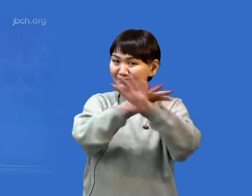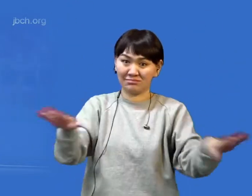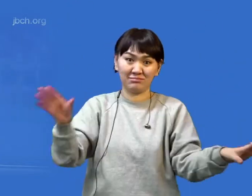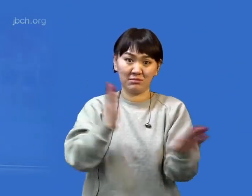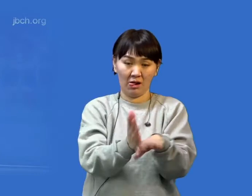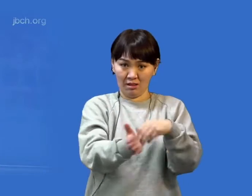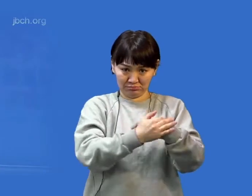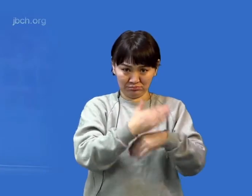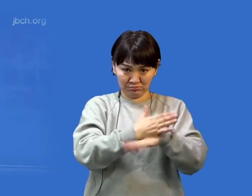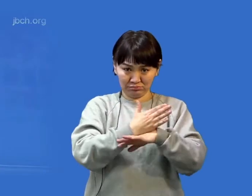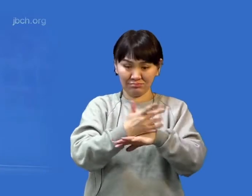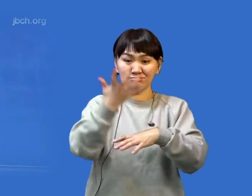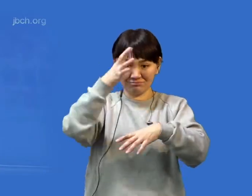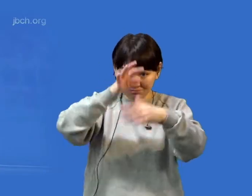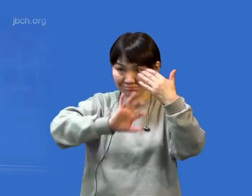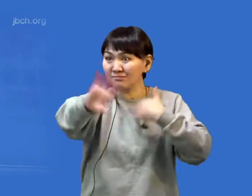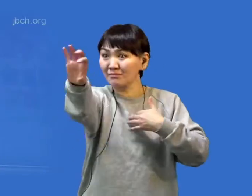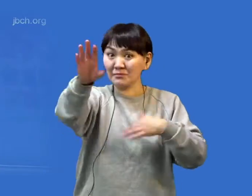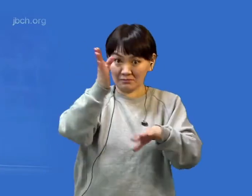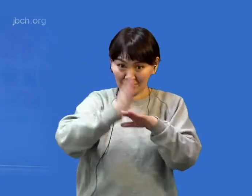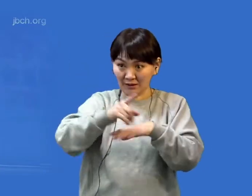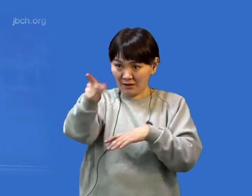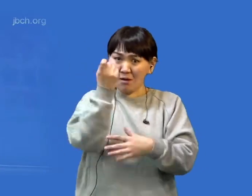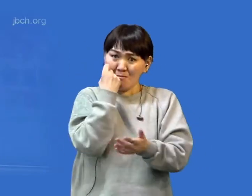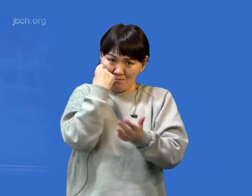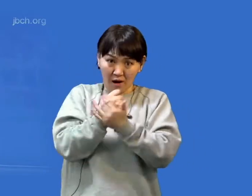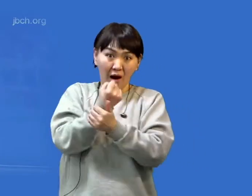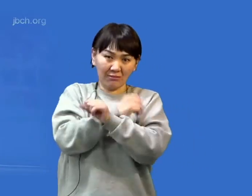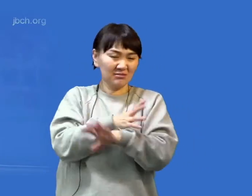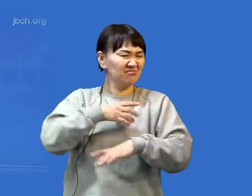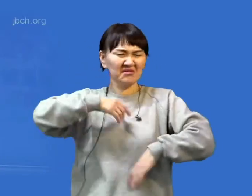Баддаа дахин аварсан юм бол дахин ертөнц рүү явах боломжгүй.